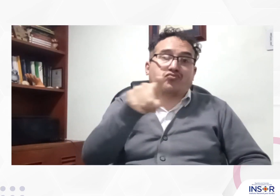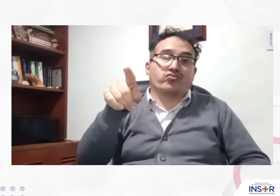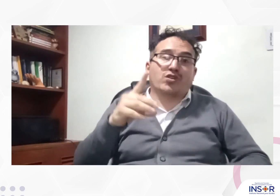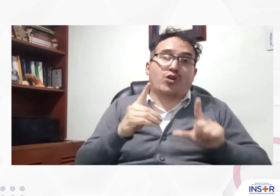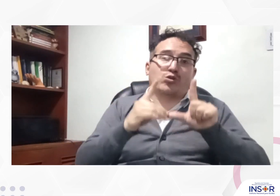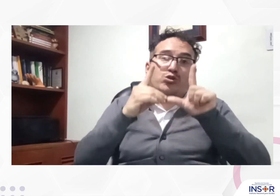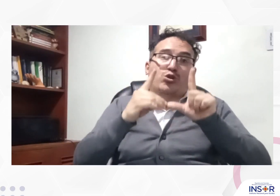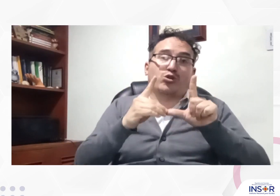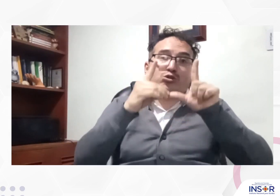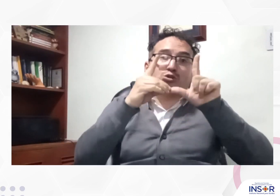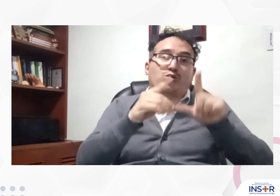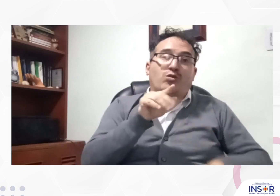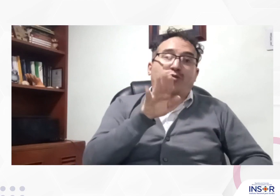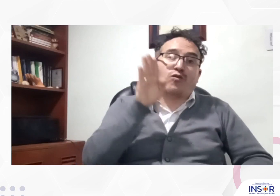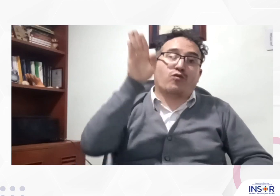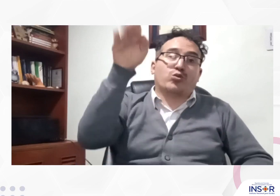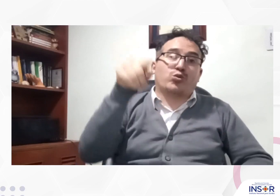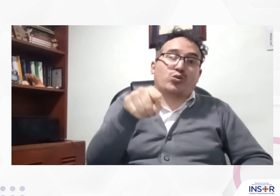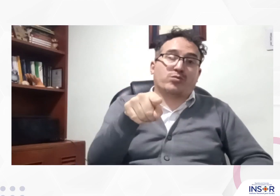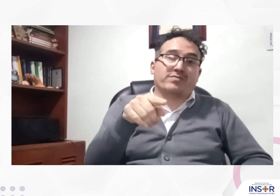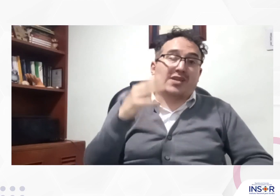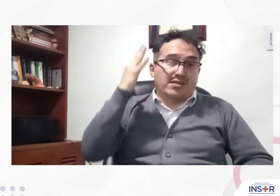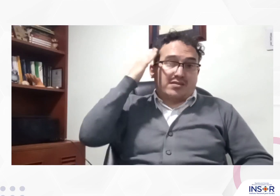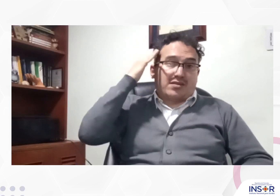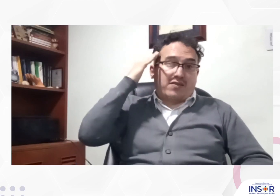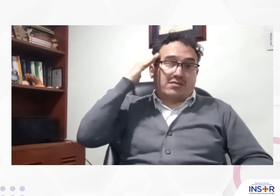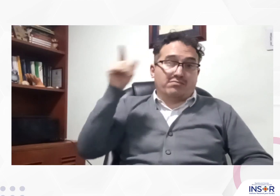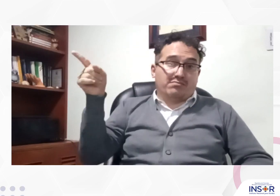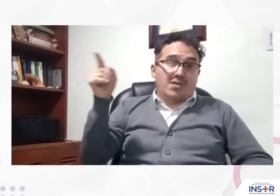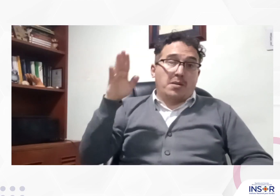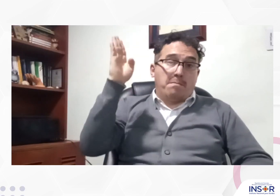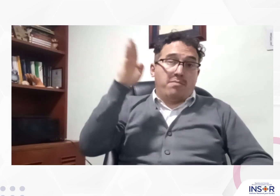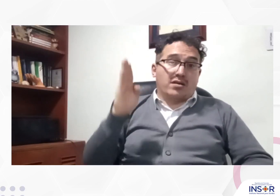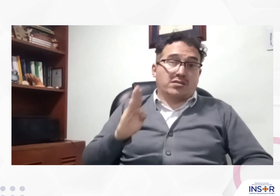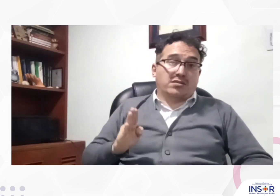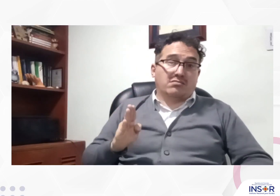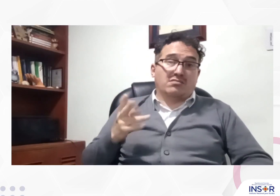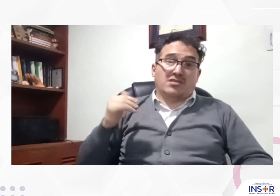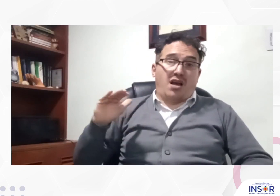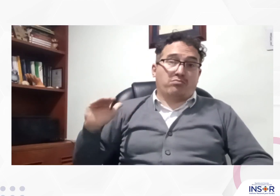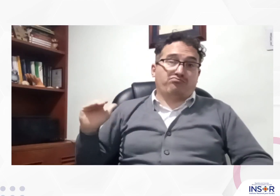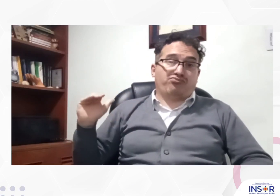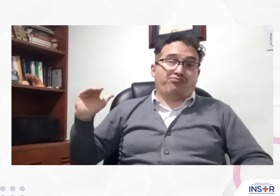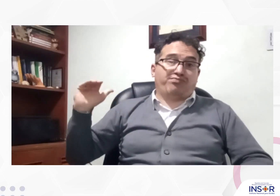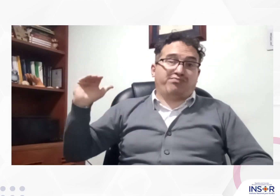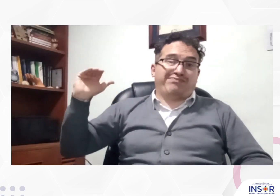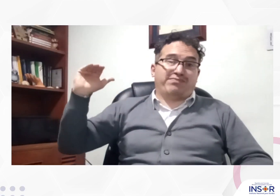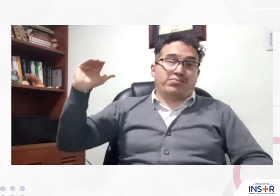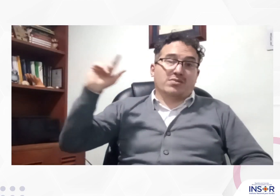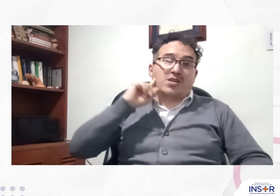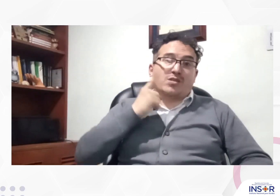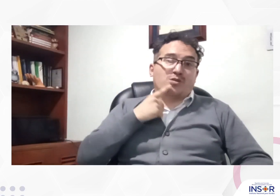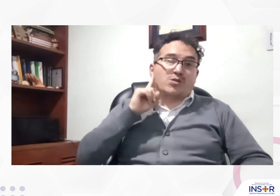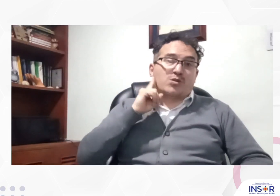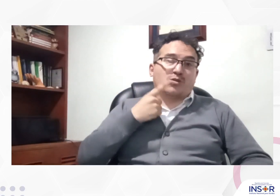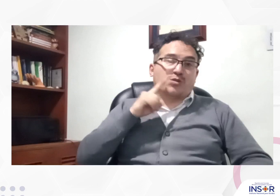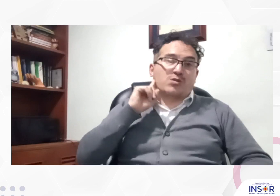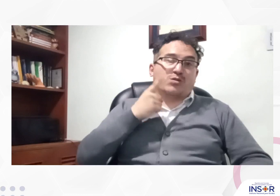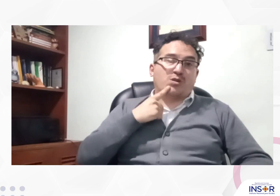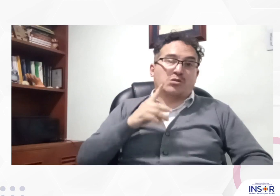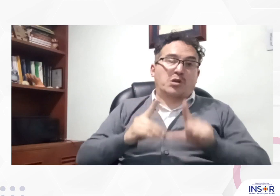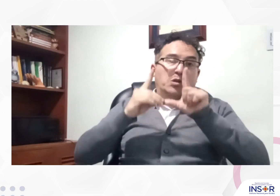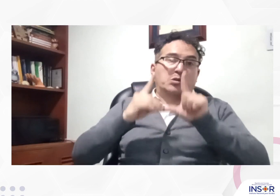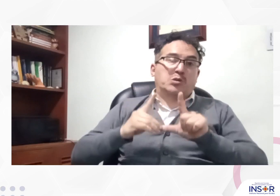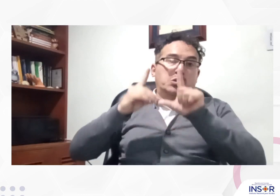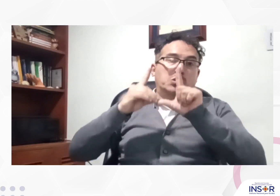tener estos autores sordos y ojalá personas sordas se animen a también entrar en procesos de doctorados. En Brasil va muy avanzado,